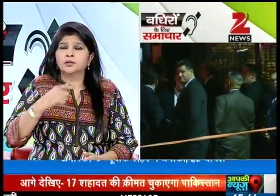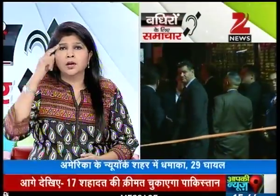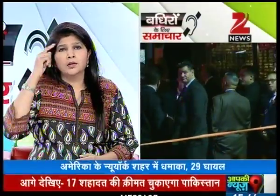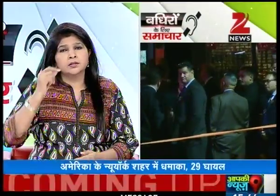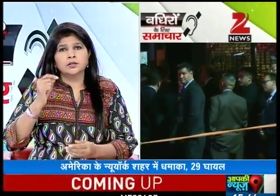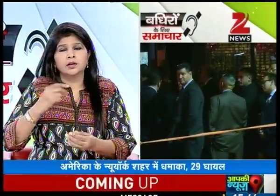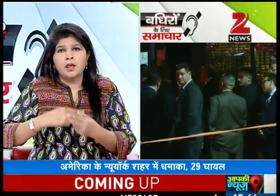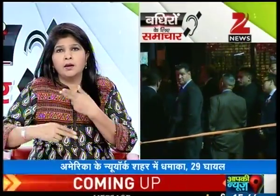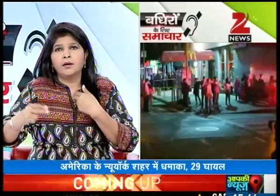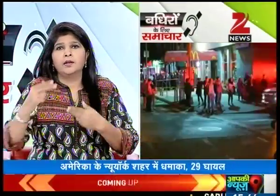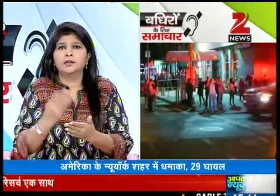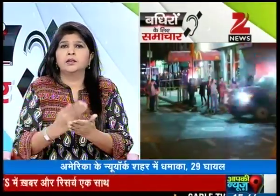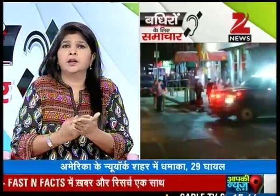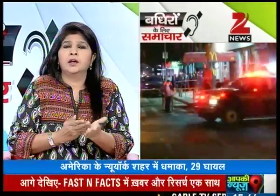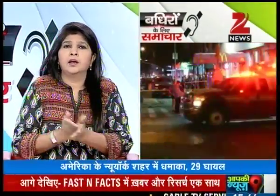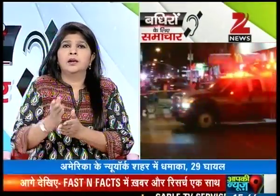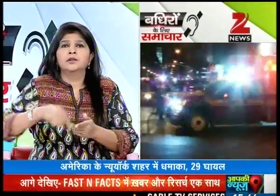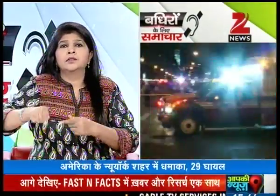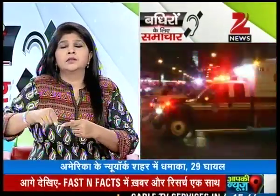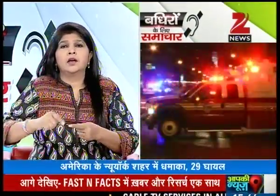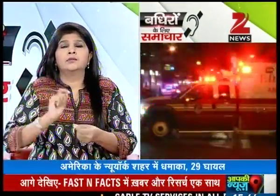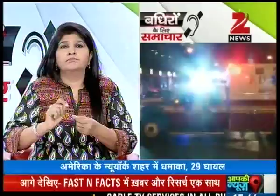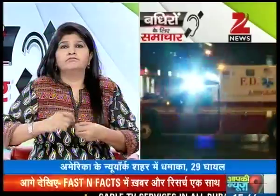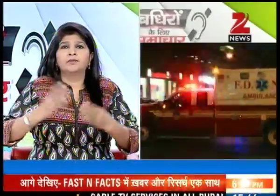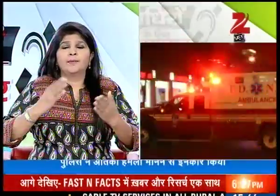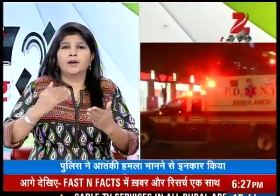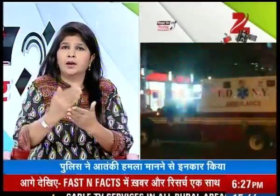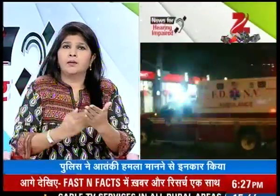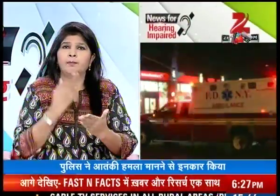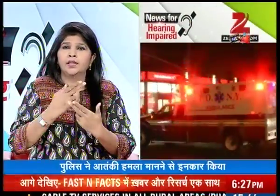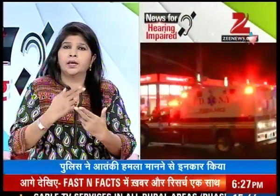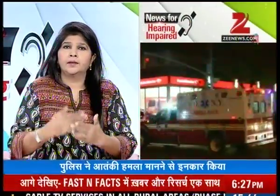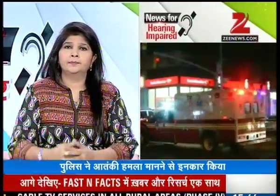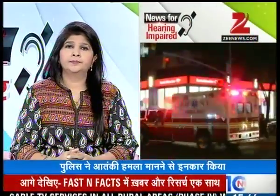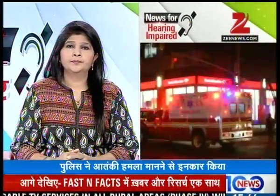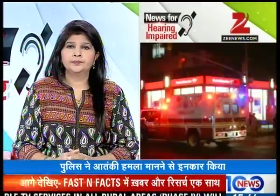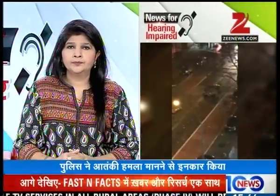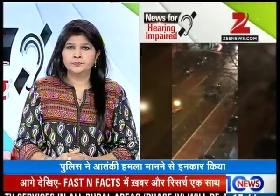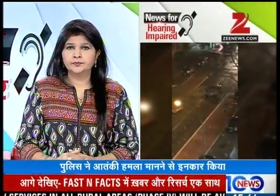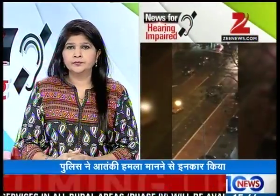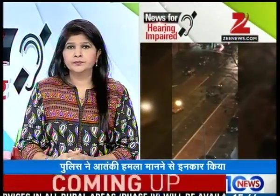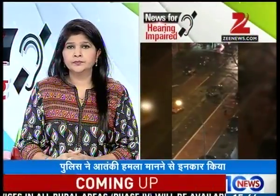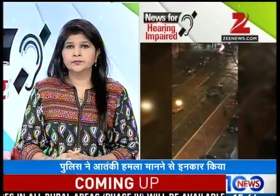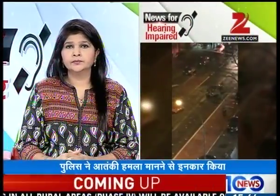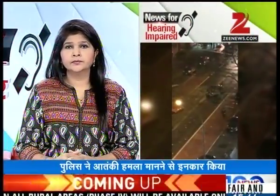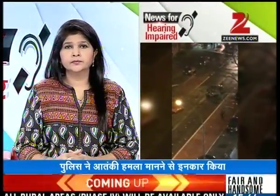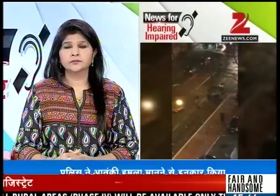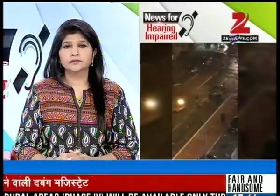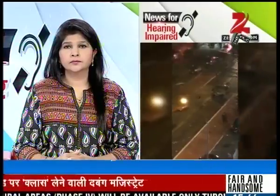इसे सोची समझी रणनीति के तहत अंजाम दिया गया हमला बताया है।